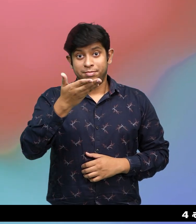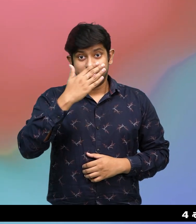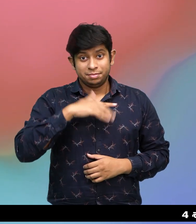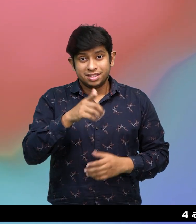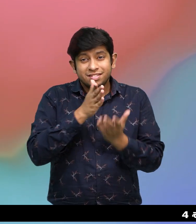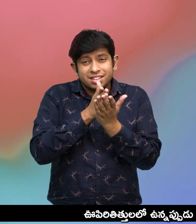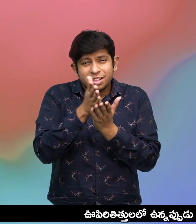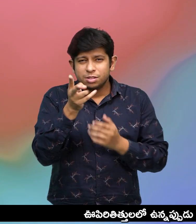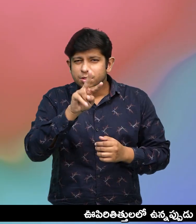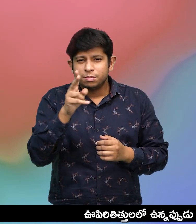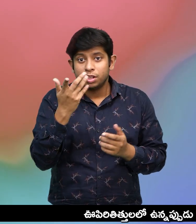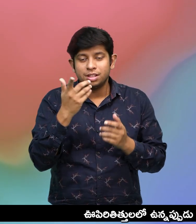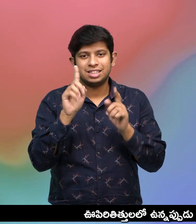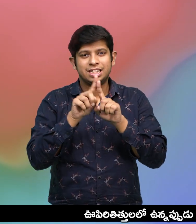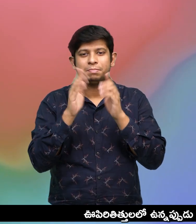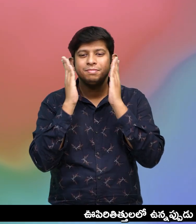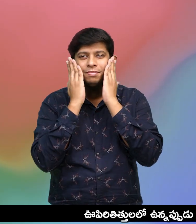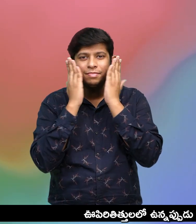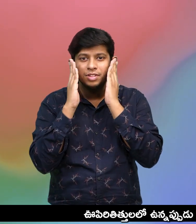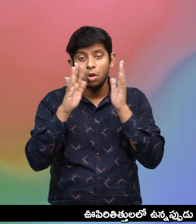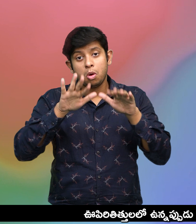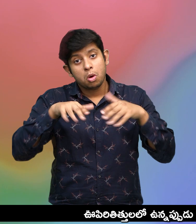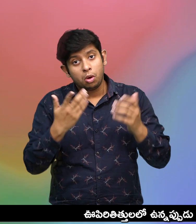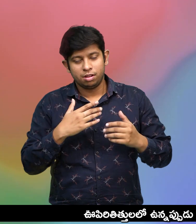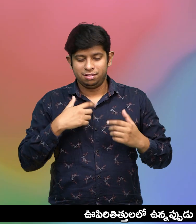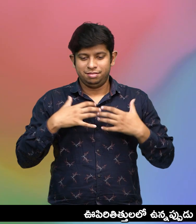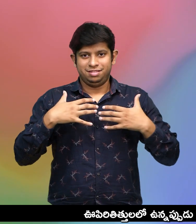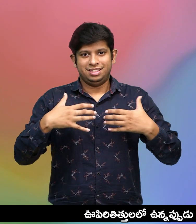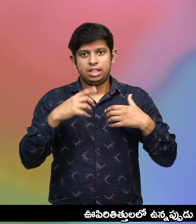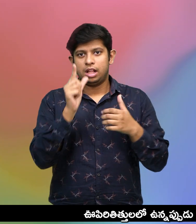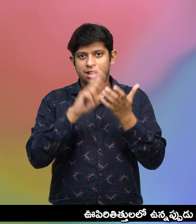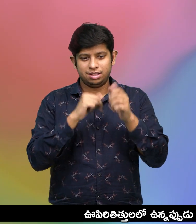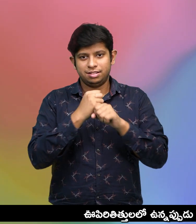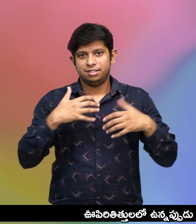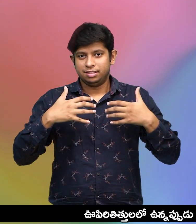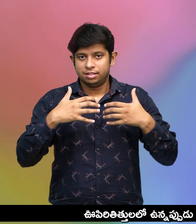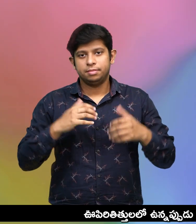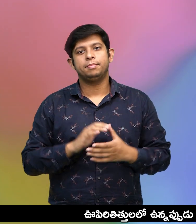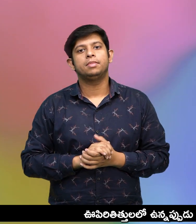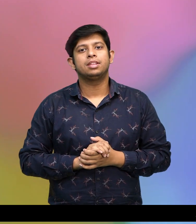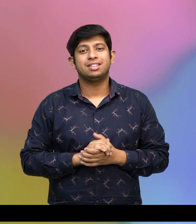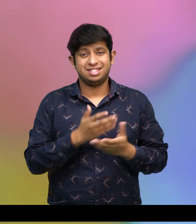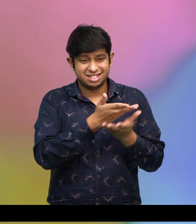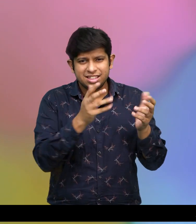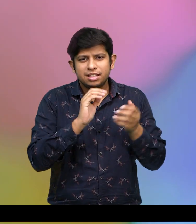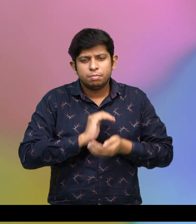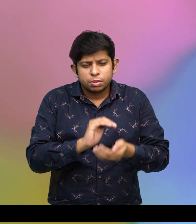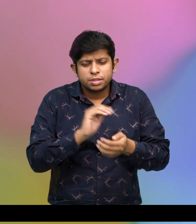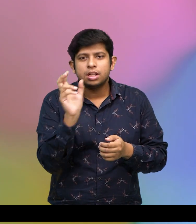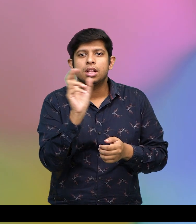మరియు ఊపిరితిత్తులలో ఉన్నప్పుడు, భూమిపై ఉన్నప్పుడు మొప్పల ద్వారా జరుగుతుంది. 5 అవి గుడ్లు